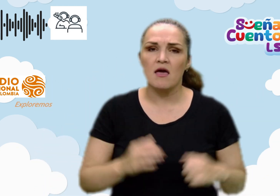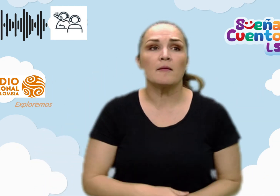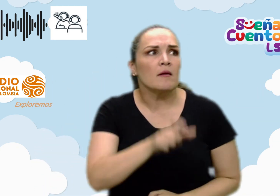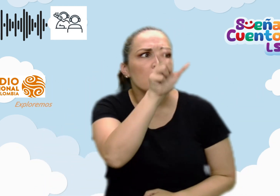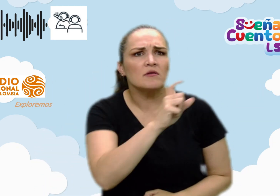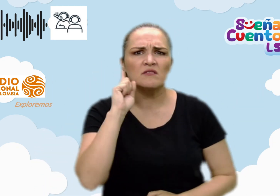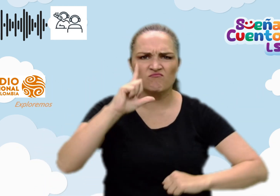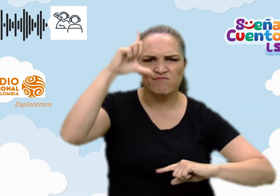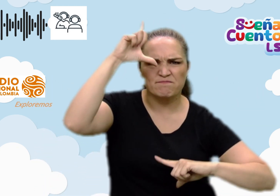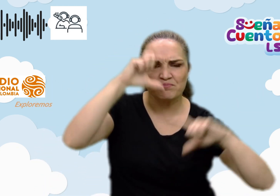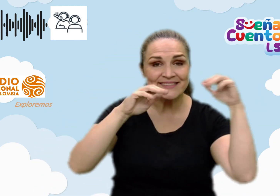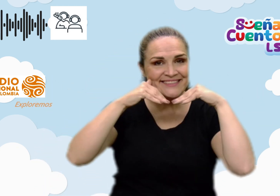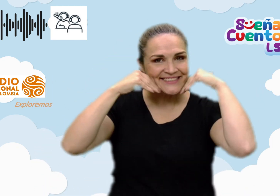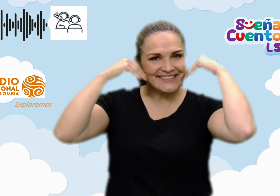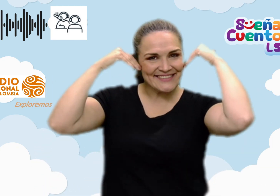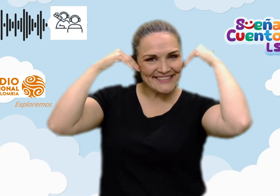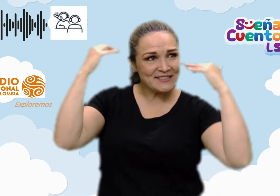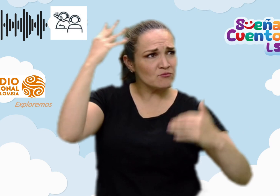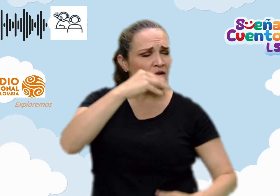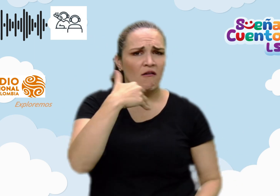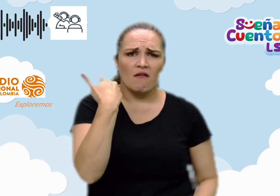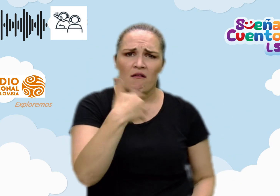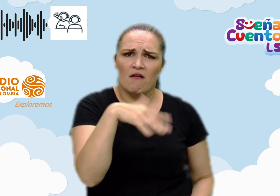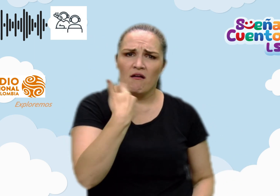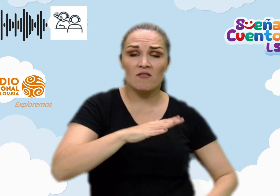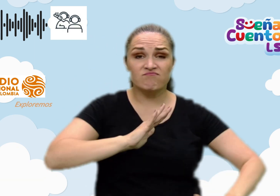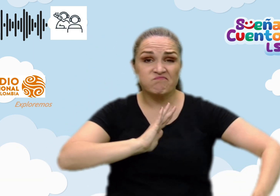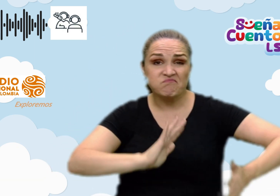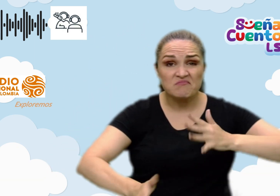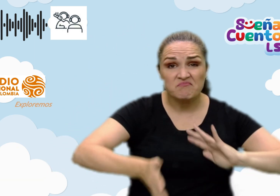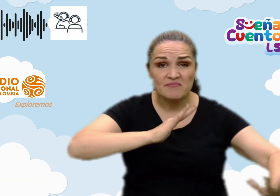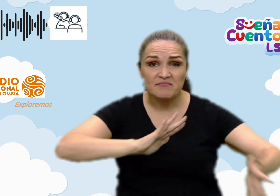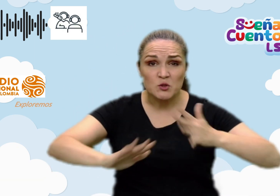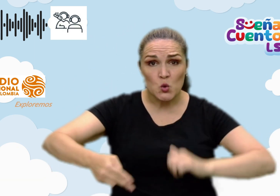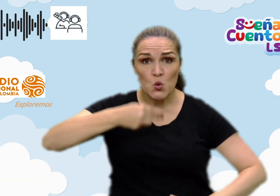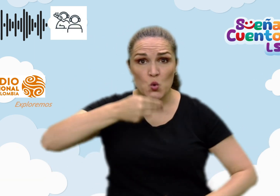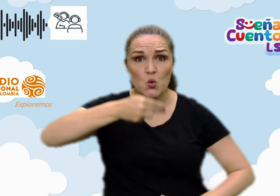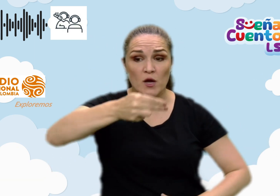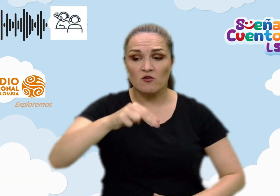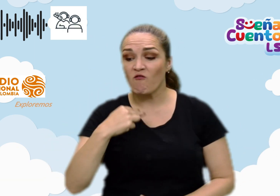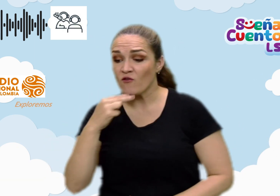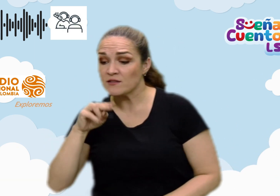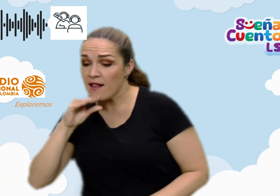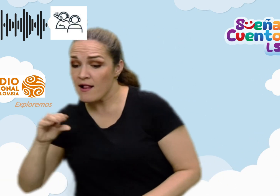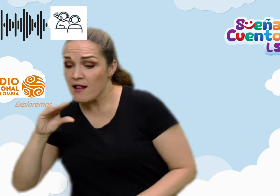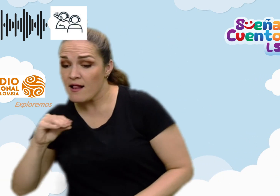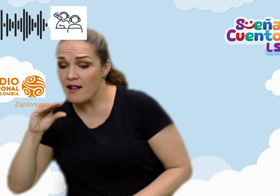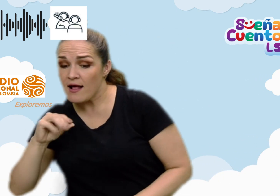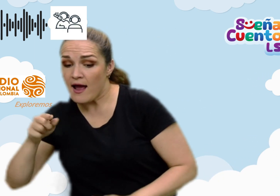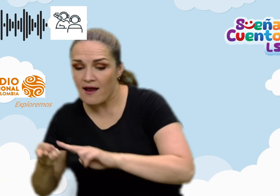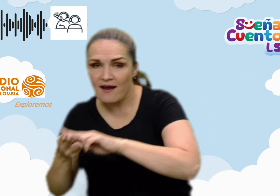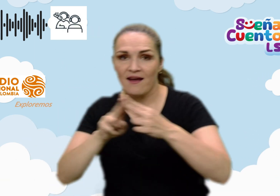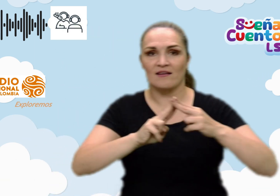cámaras, Sí, bueno, esta persona sorda, además con una expresión, una sonrisa divina en el rostro, está como interpretando ese cuento que está narrando